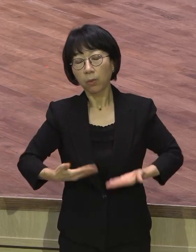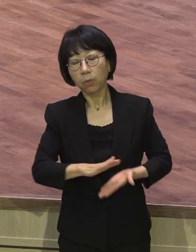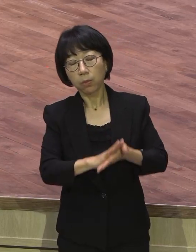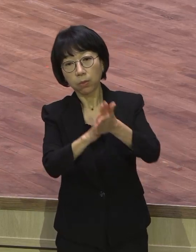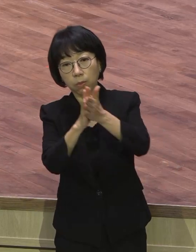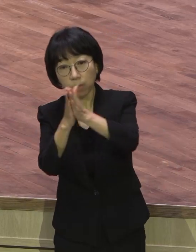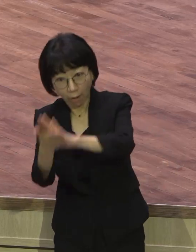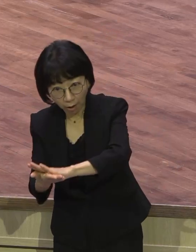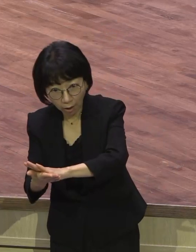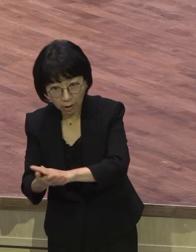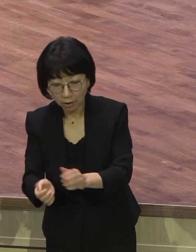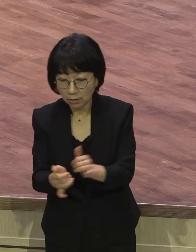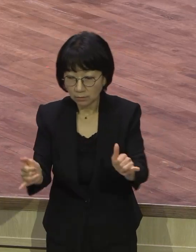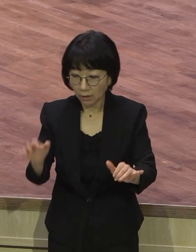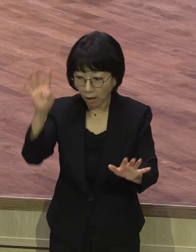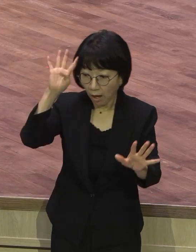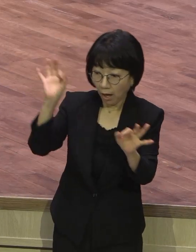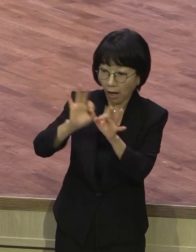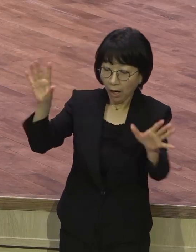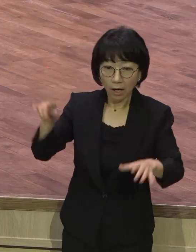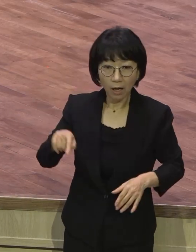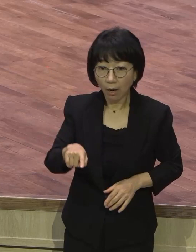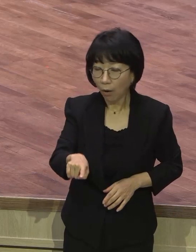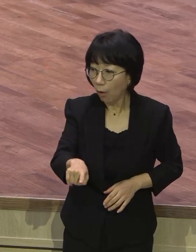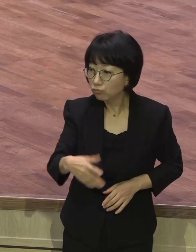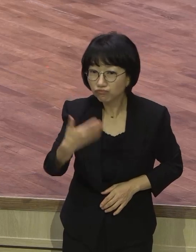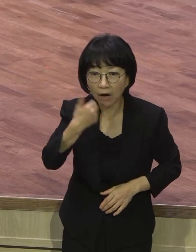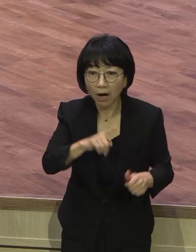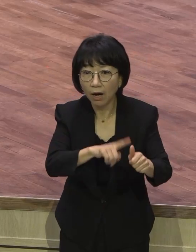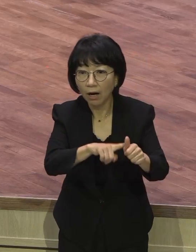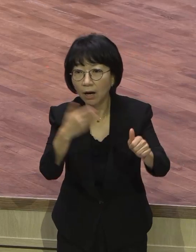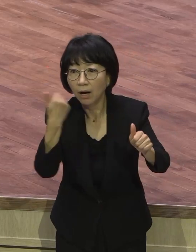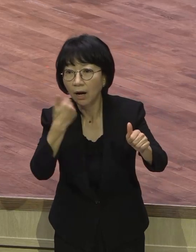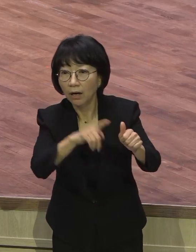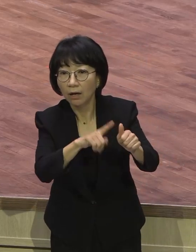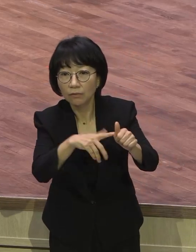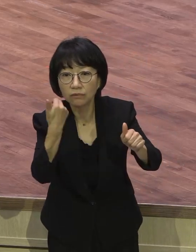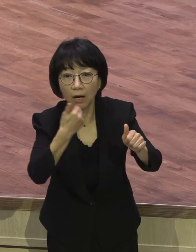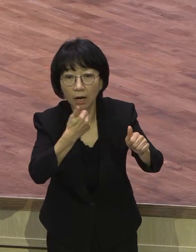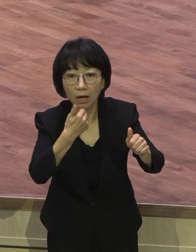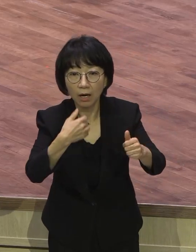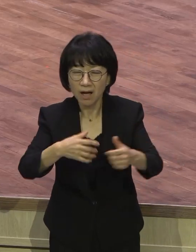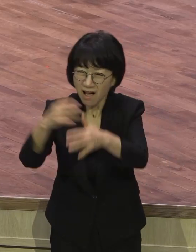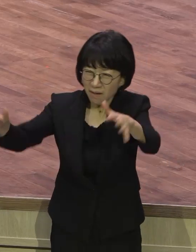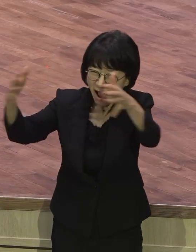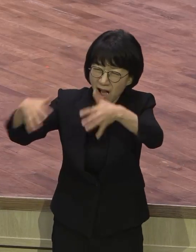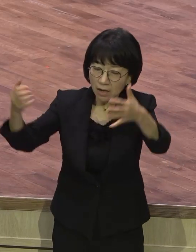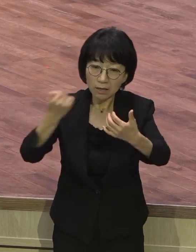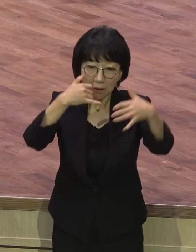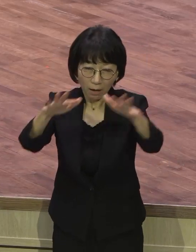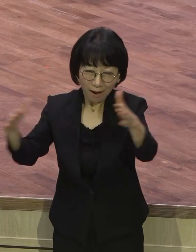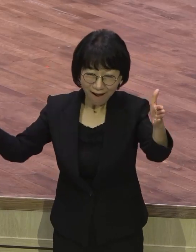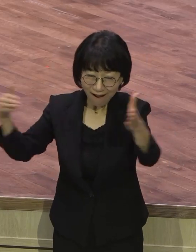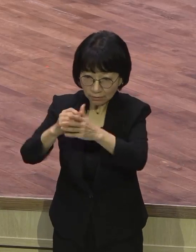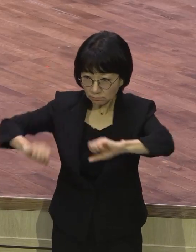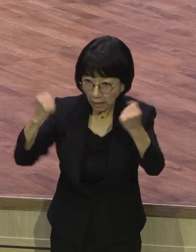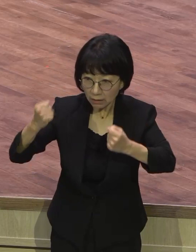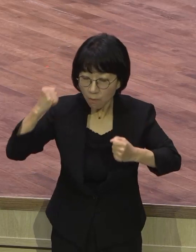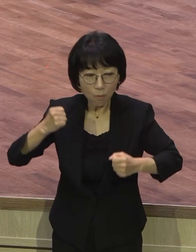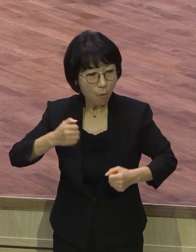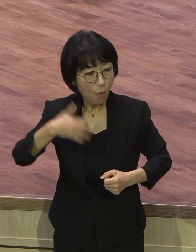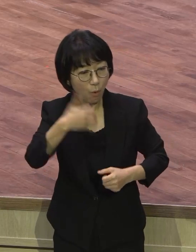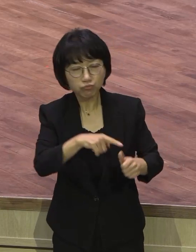그 사람들이 놀랍게 여기 이르되 이가 어떠한 사람이기에 바람과 바다도 순종하는가